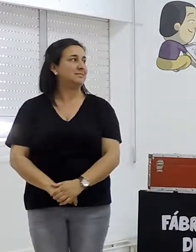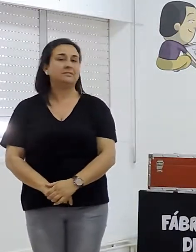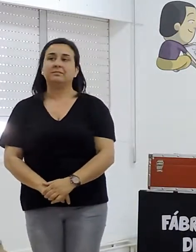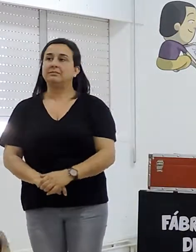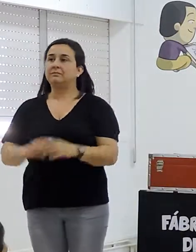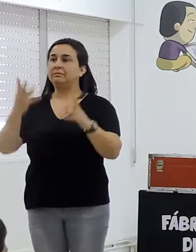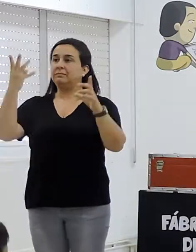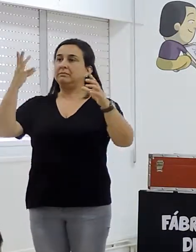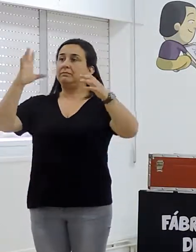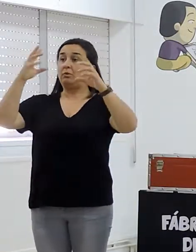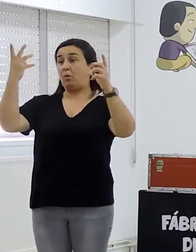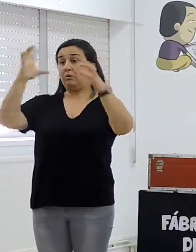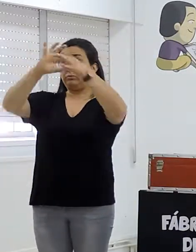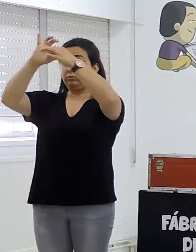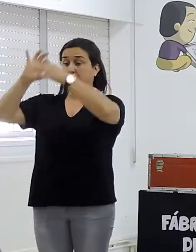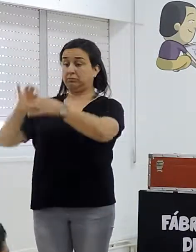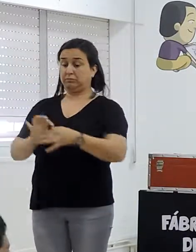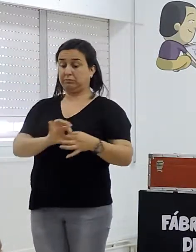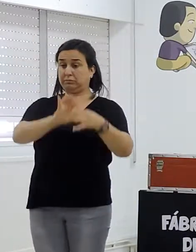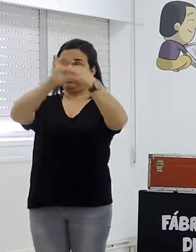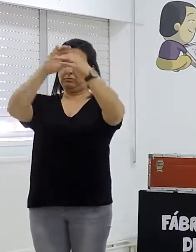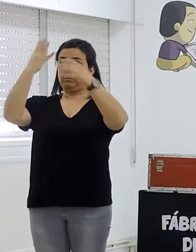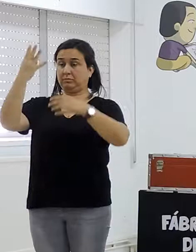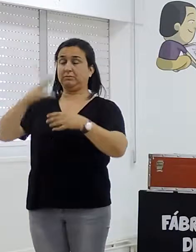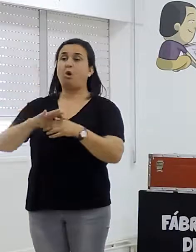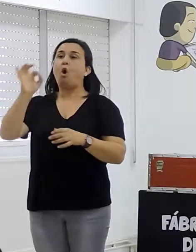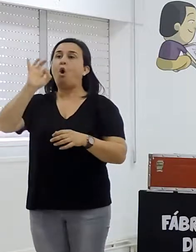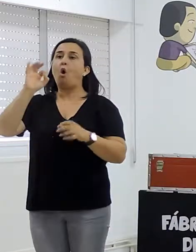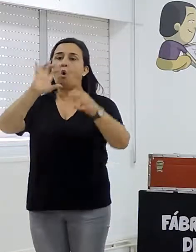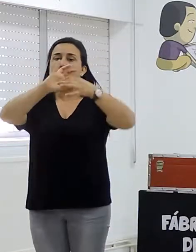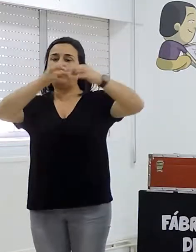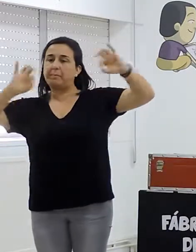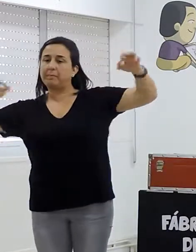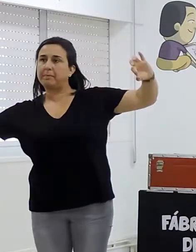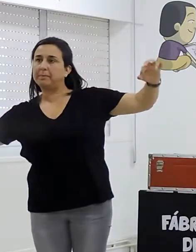Los 4 aros enlazados o una gran cadena.